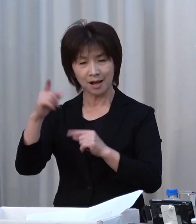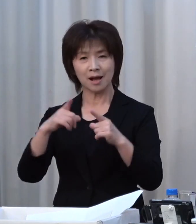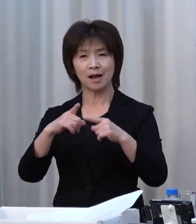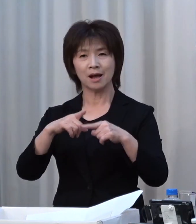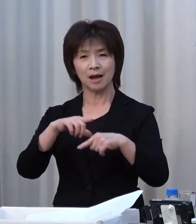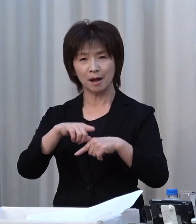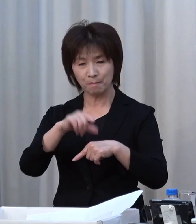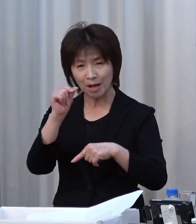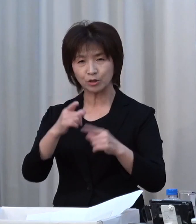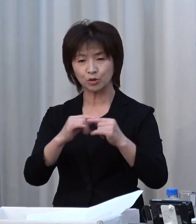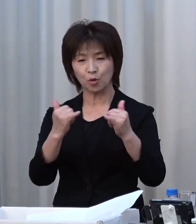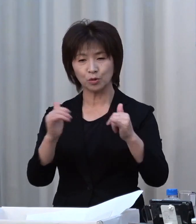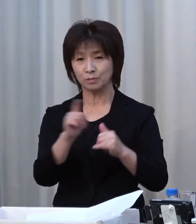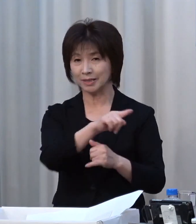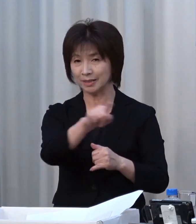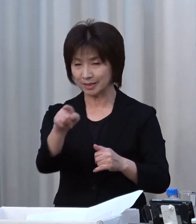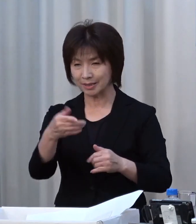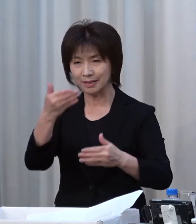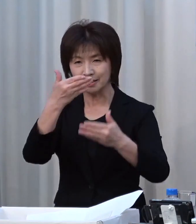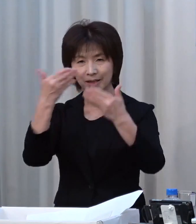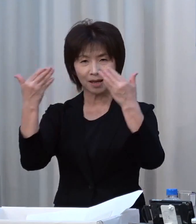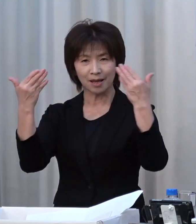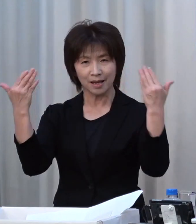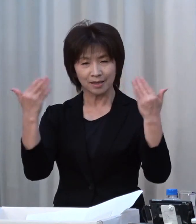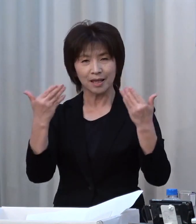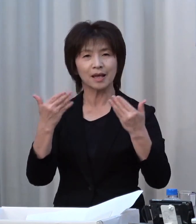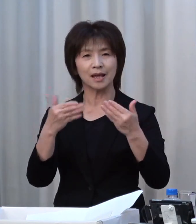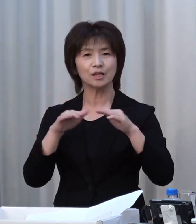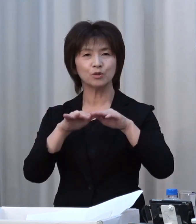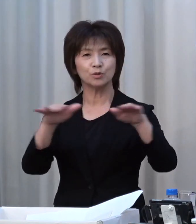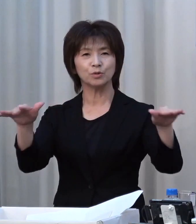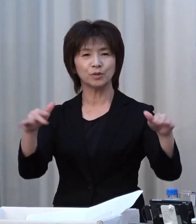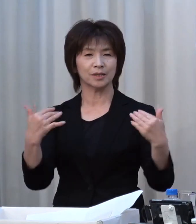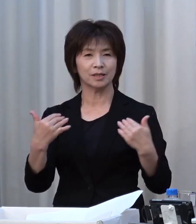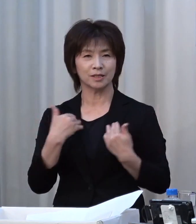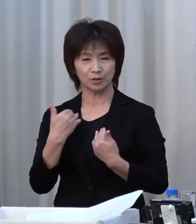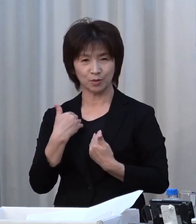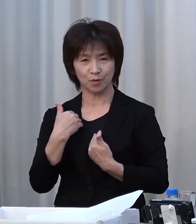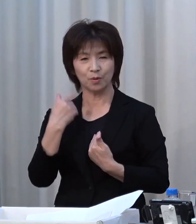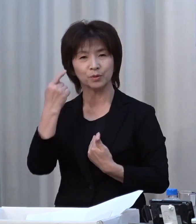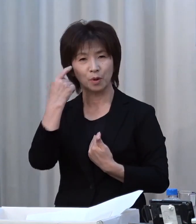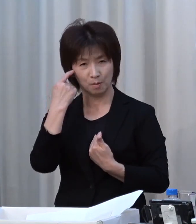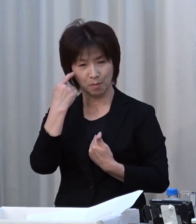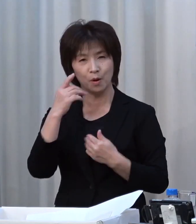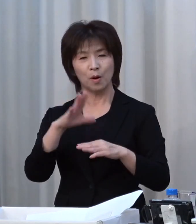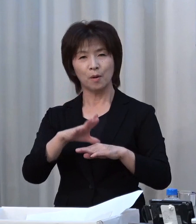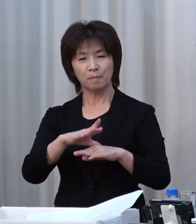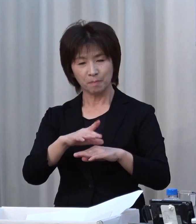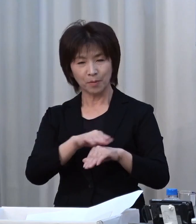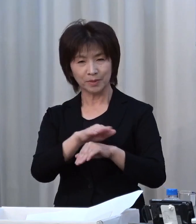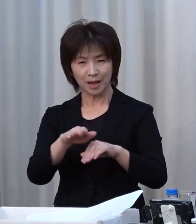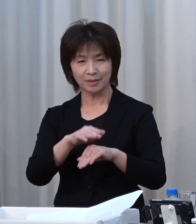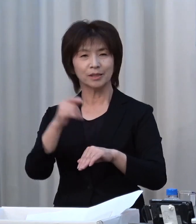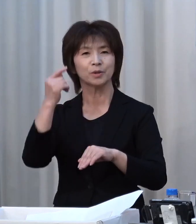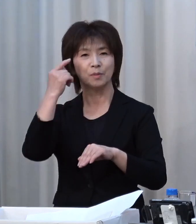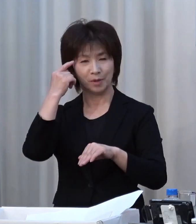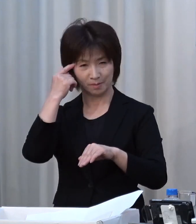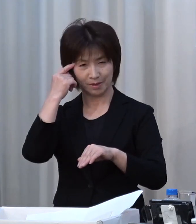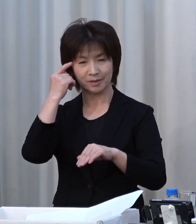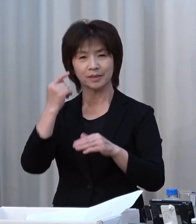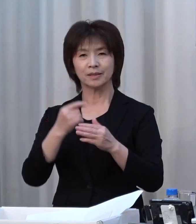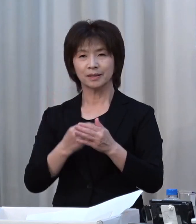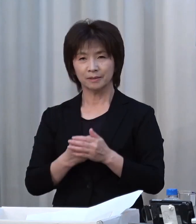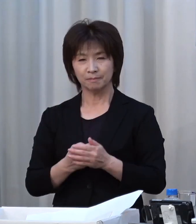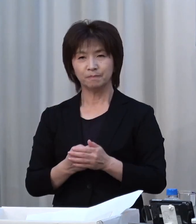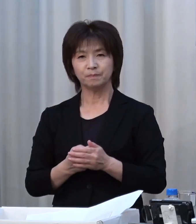ず国民に丁寧にこれ周知していかなければならないと、これは大事でいたと私はそのように思っ